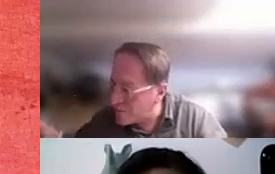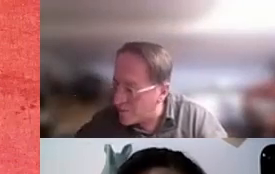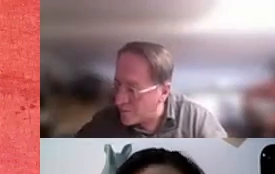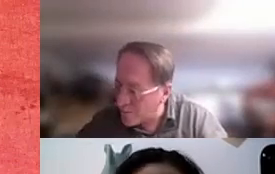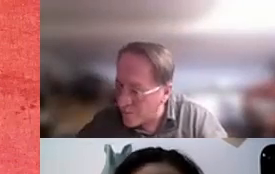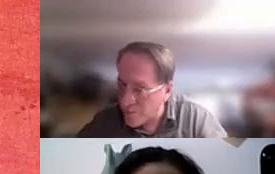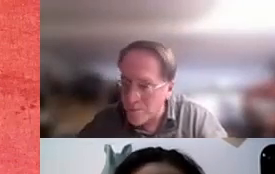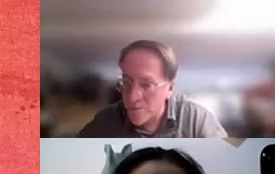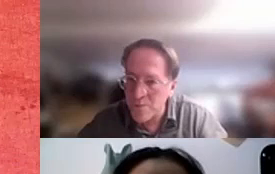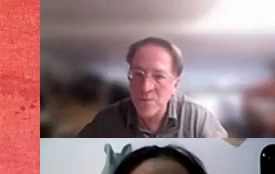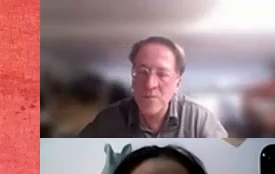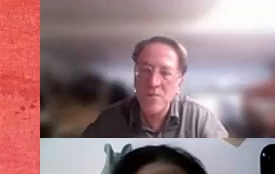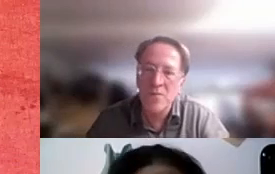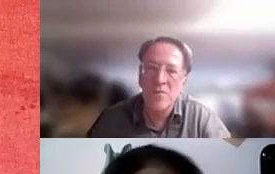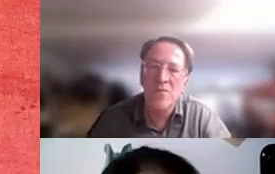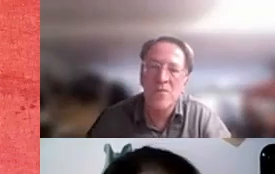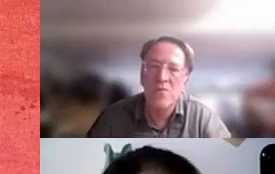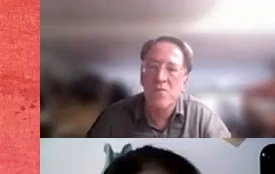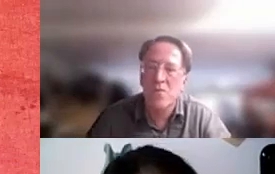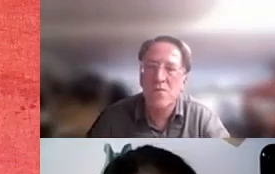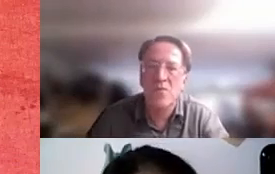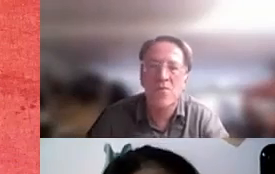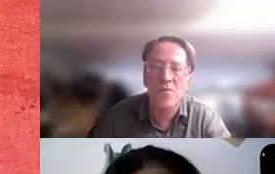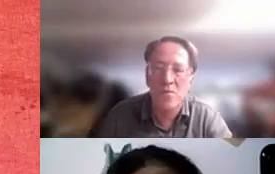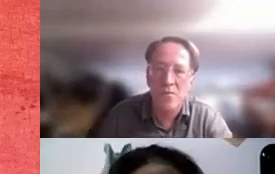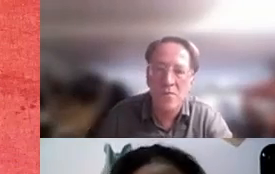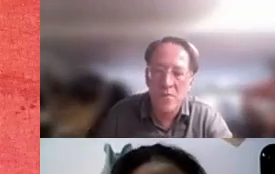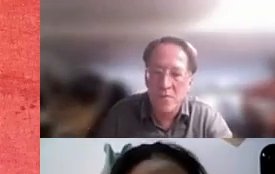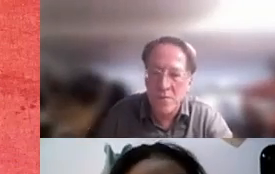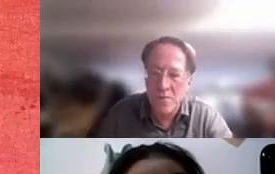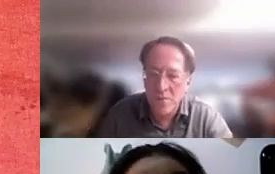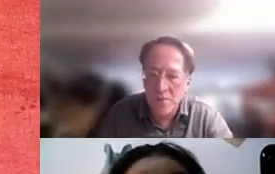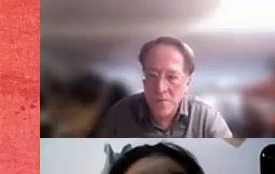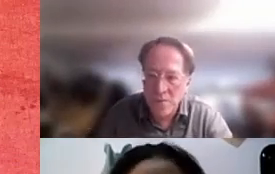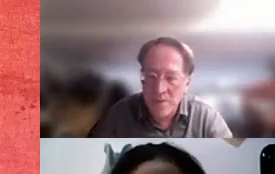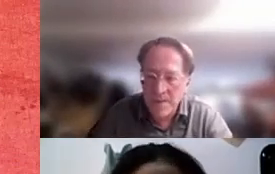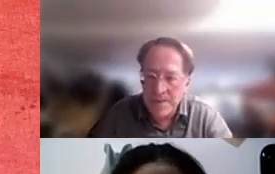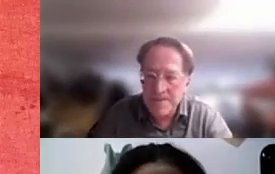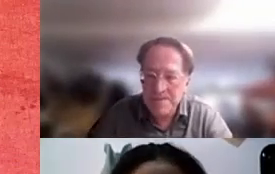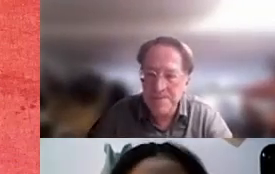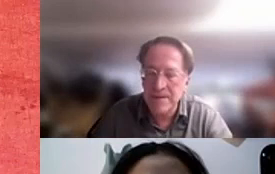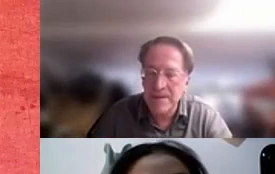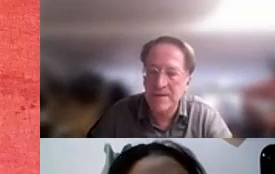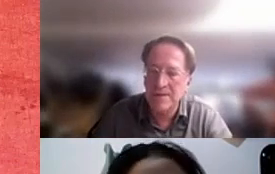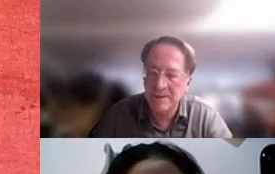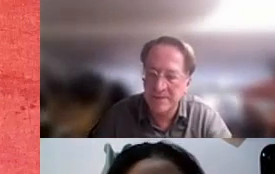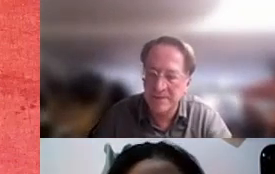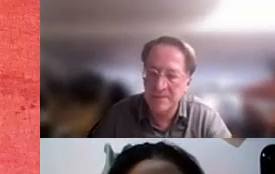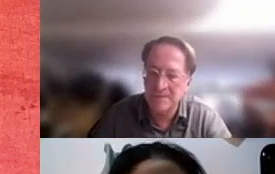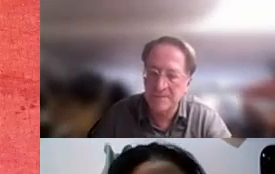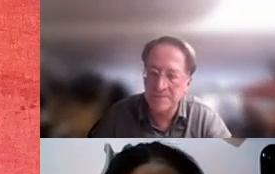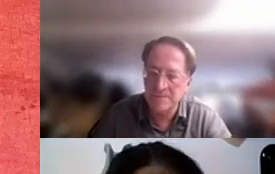comunidades, también las lecciones aprendidas ha sido que es un proceso, no una meta